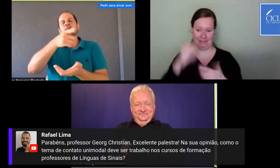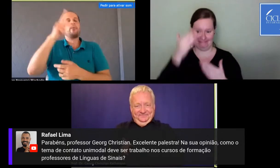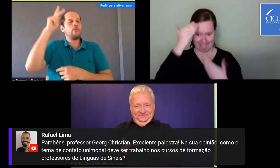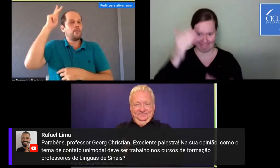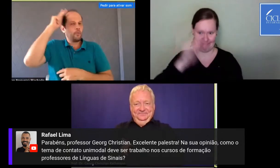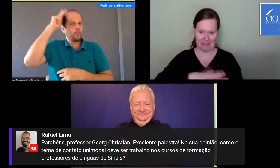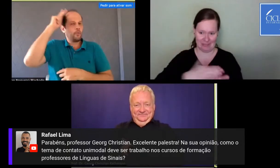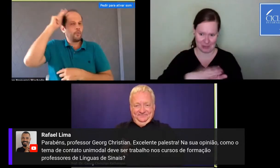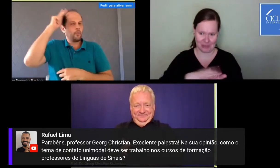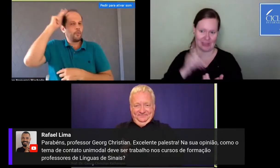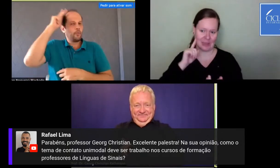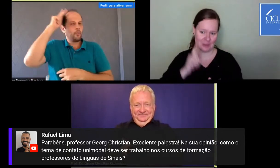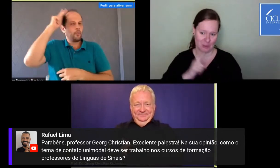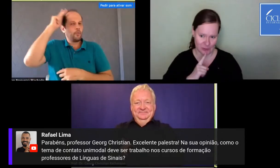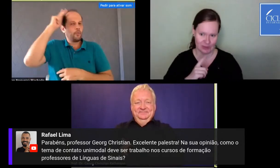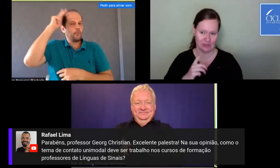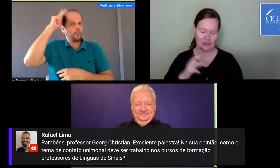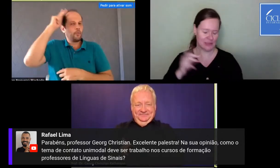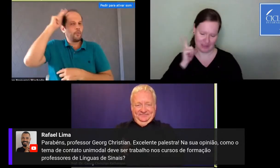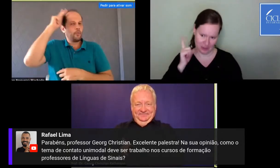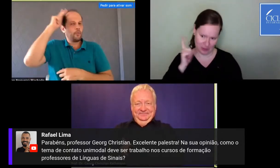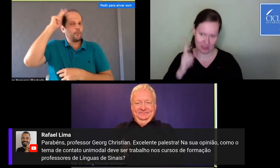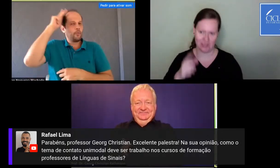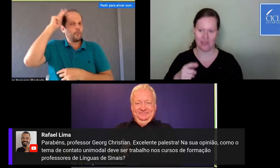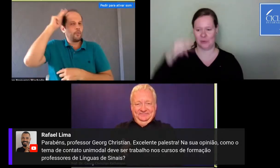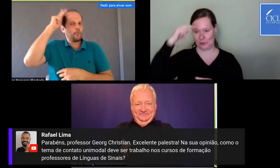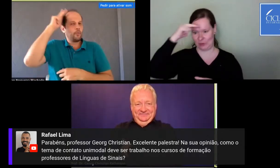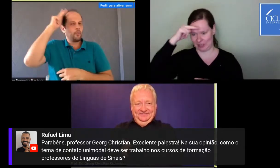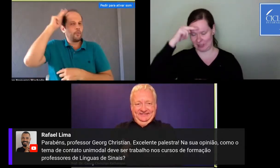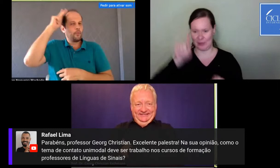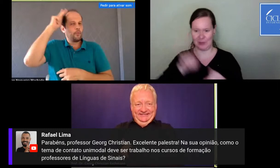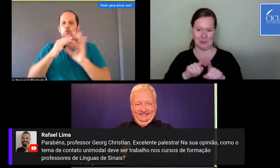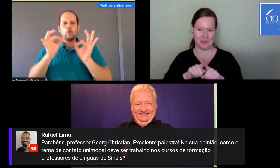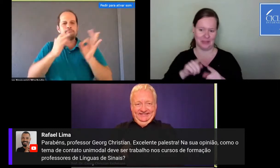e Humberto, que interpretaram junto comigo.